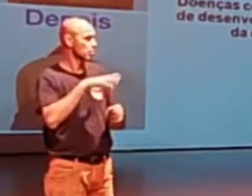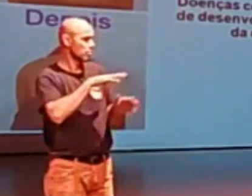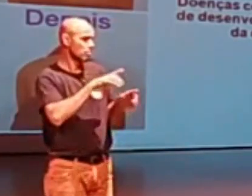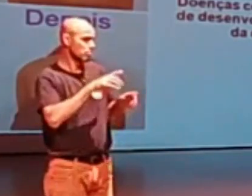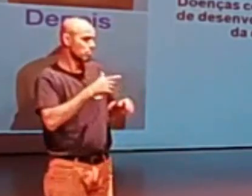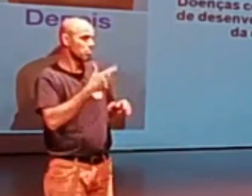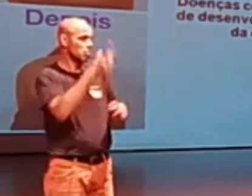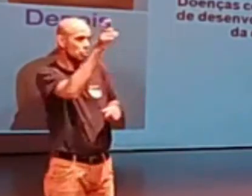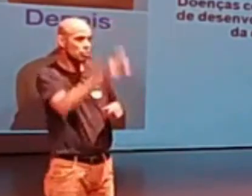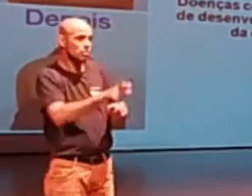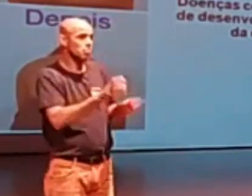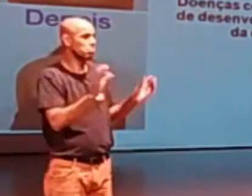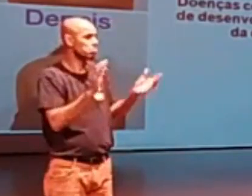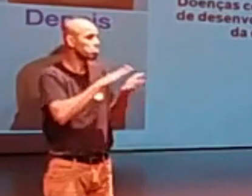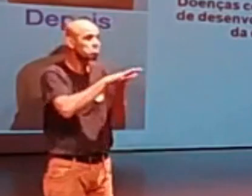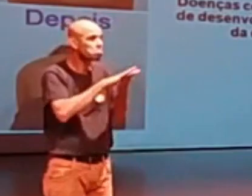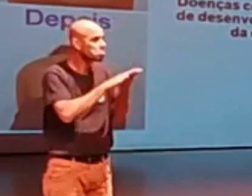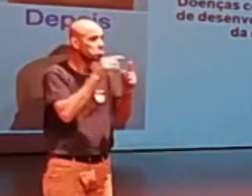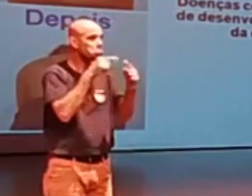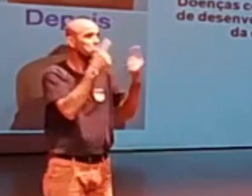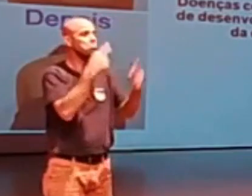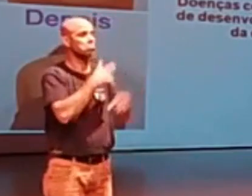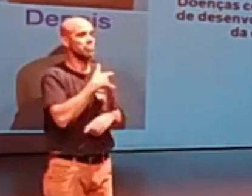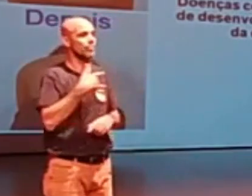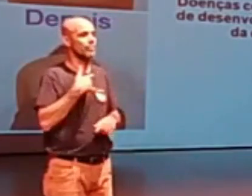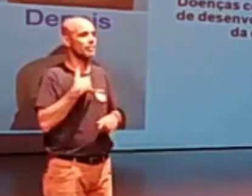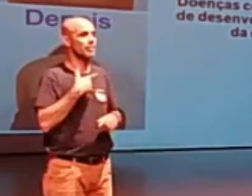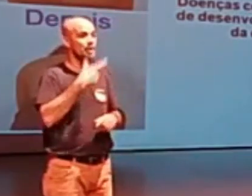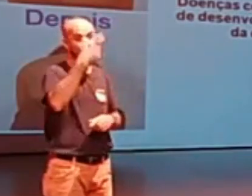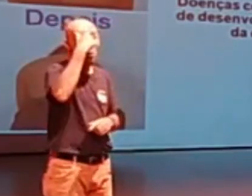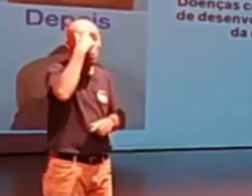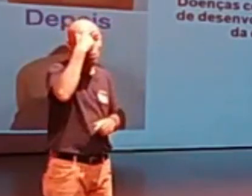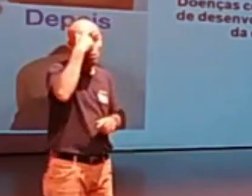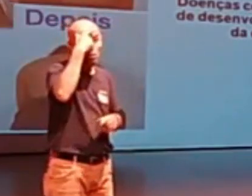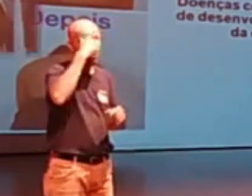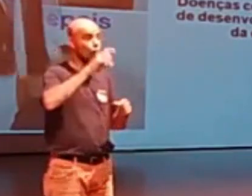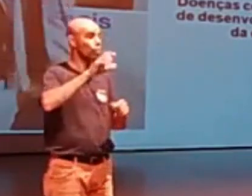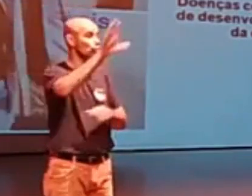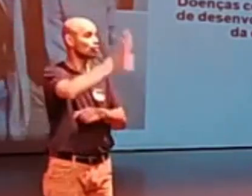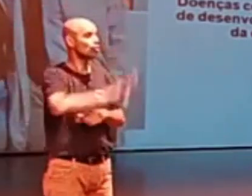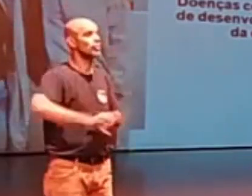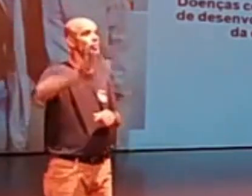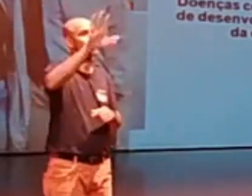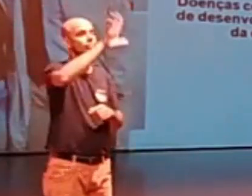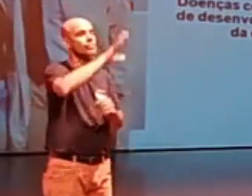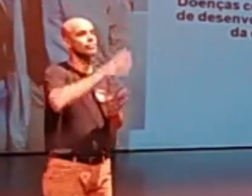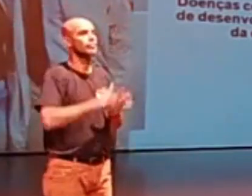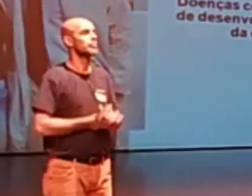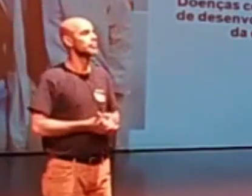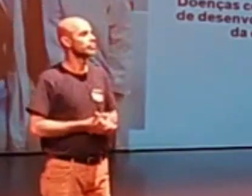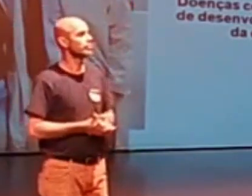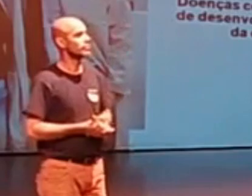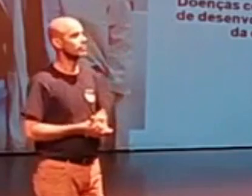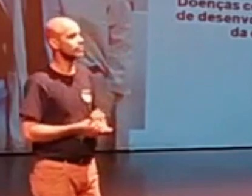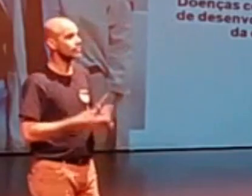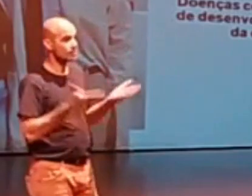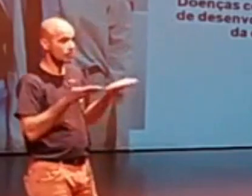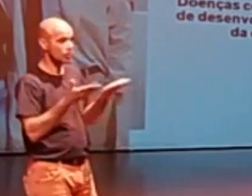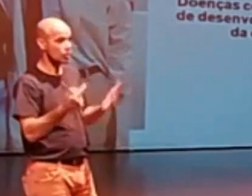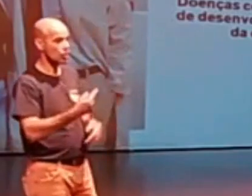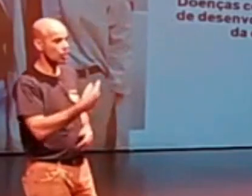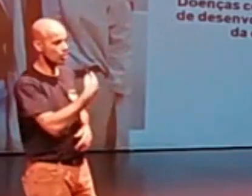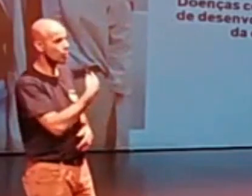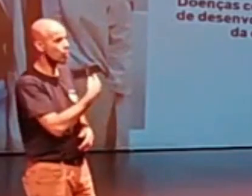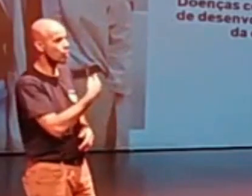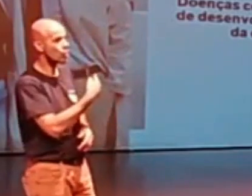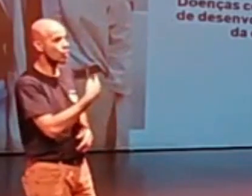saúde. Isso é conscientização, isso é para o público no geral. E ela, hoje, ela autorizou